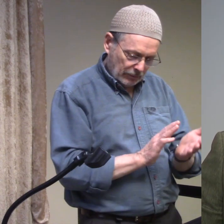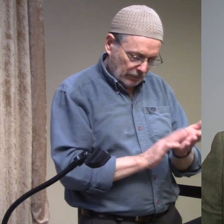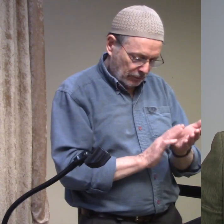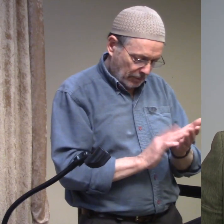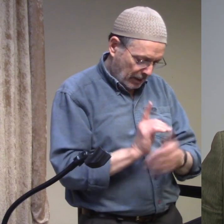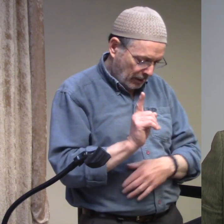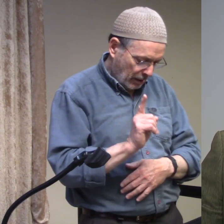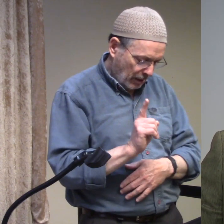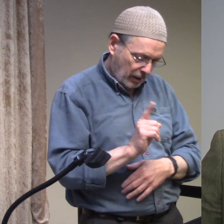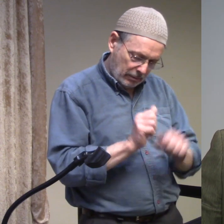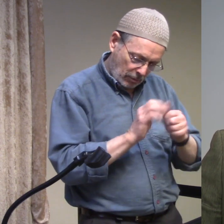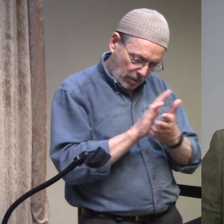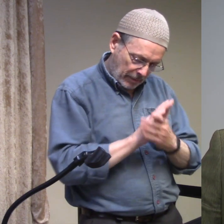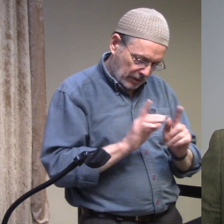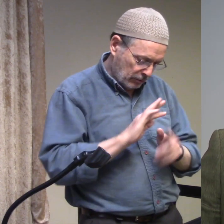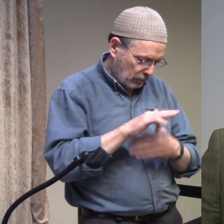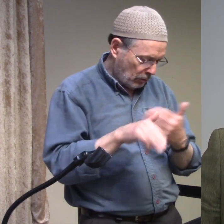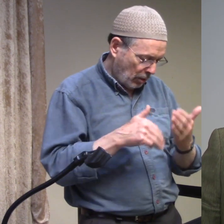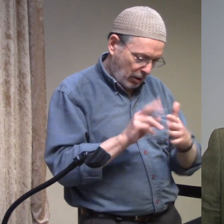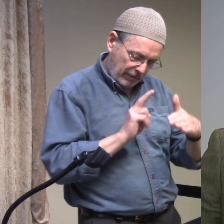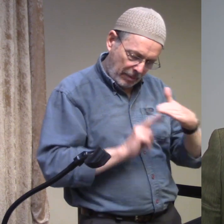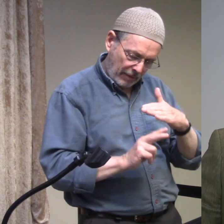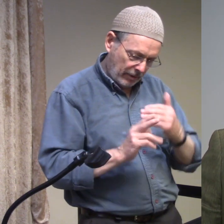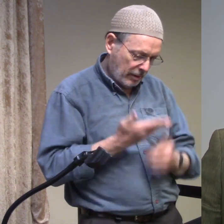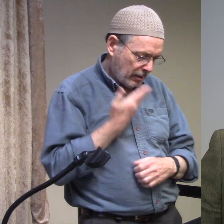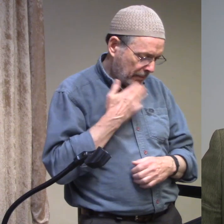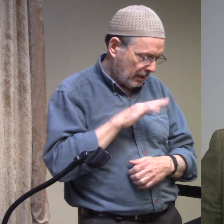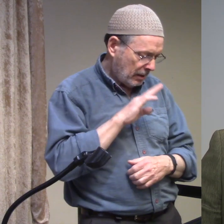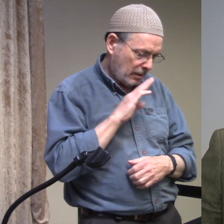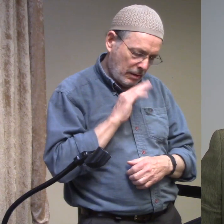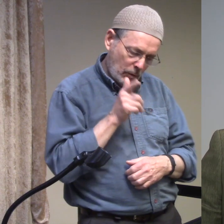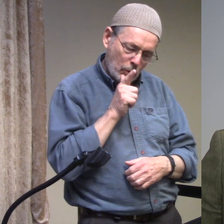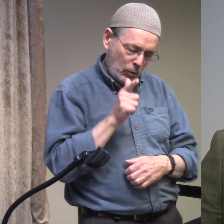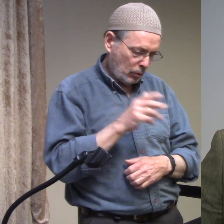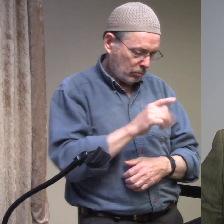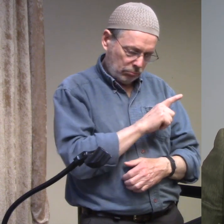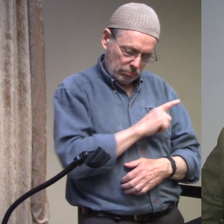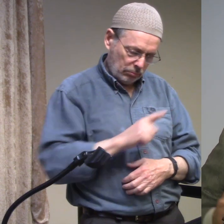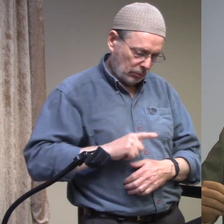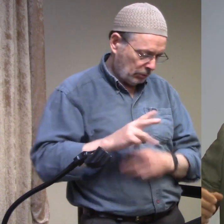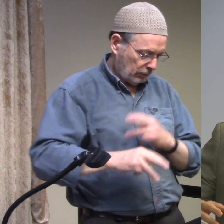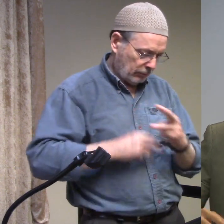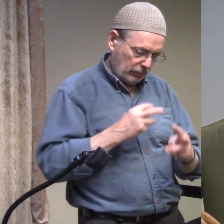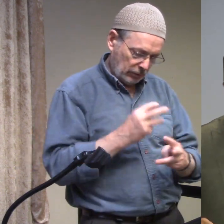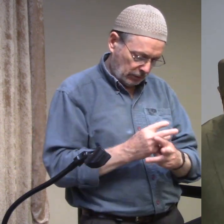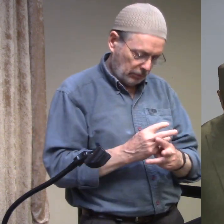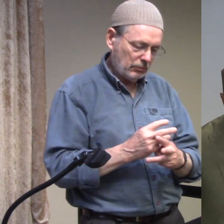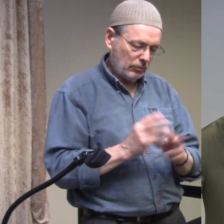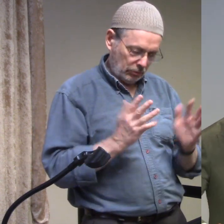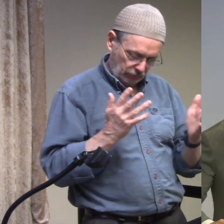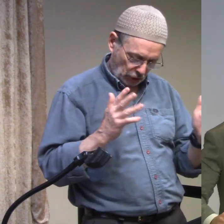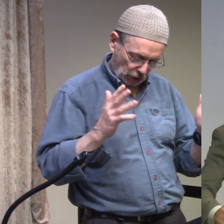على المرسلين والحمد لله رب العالمين وأقم الصلاة